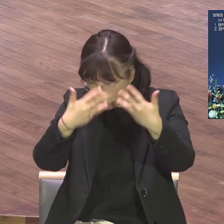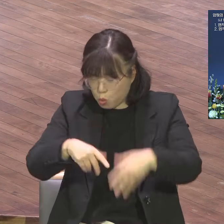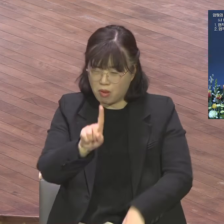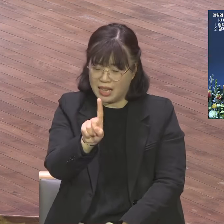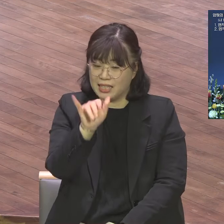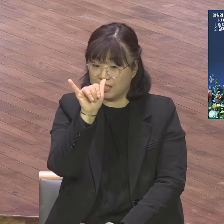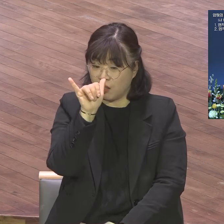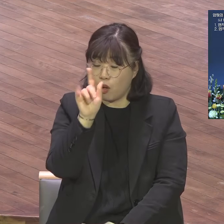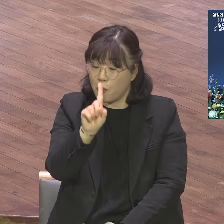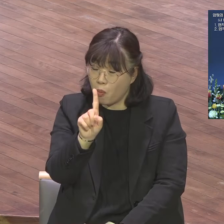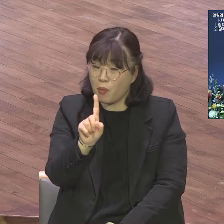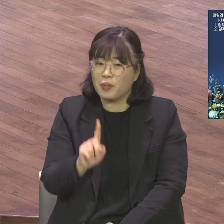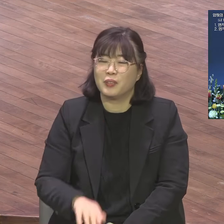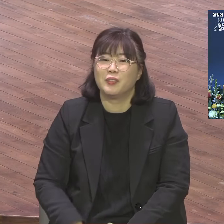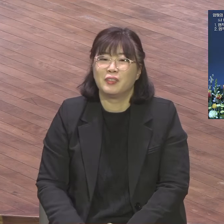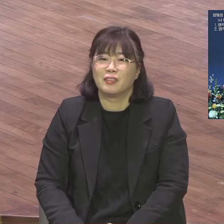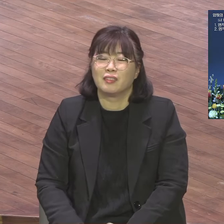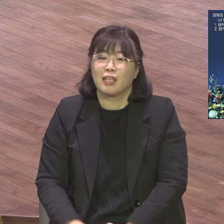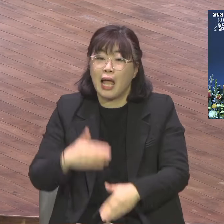있어요.